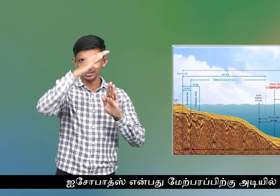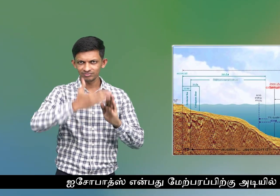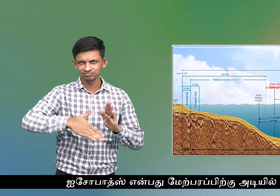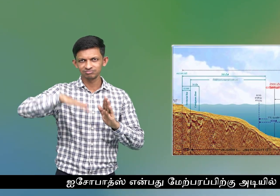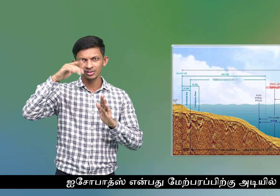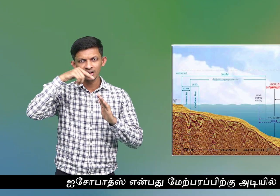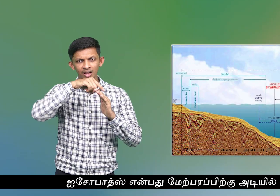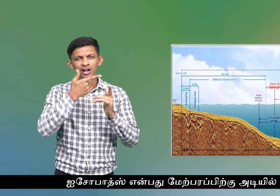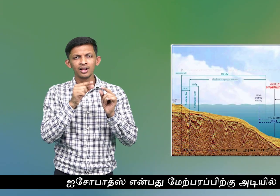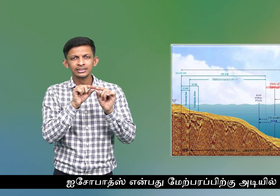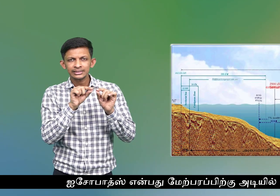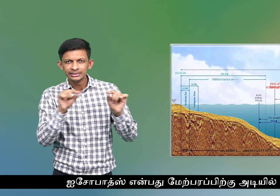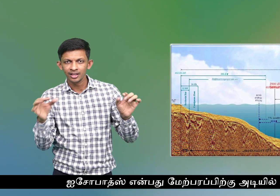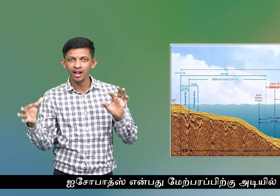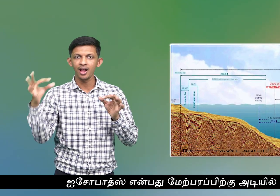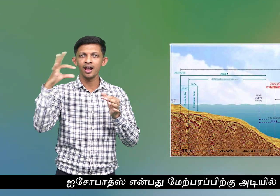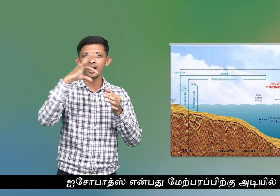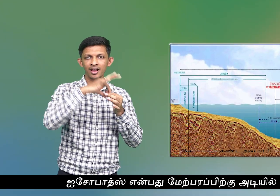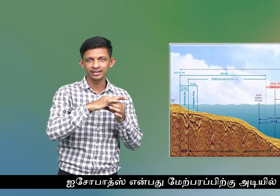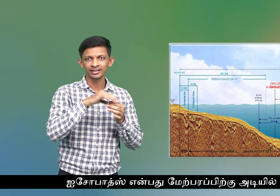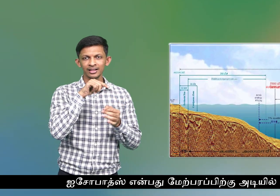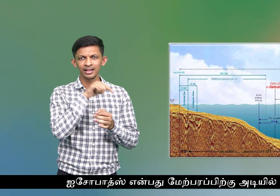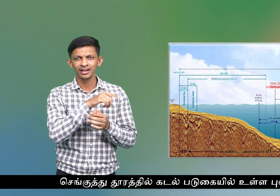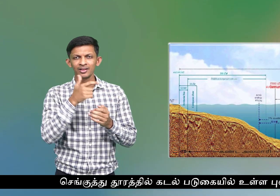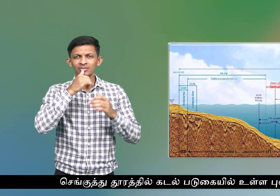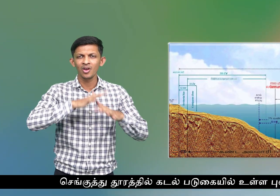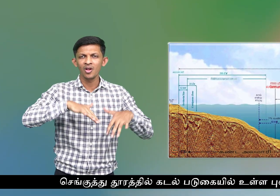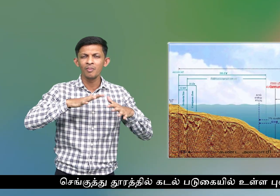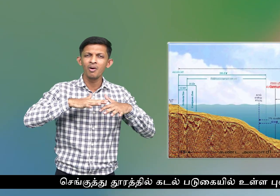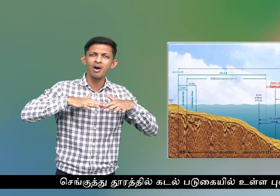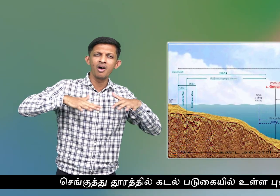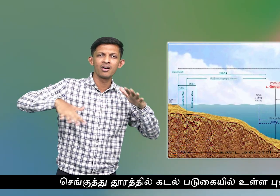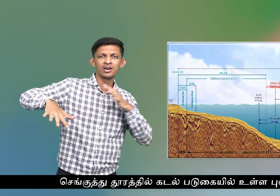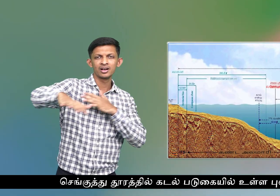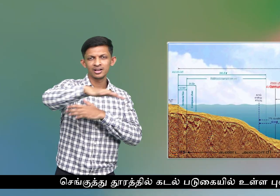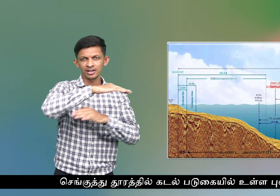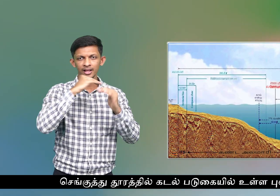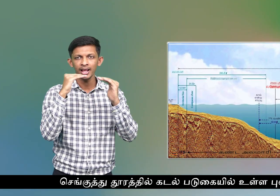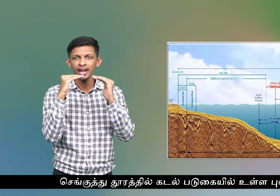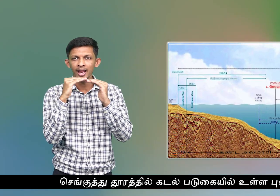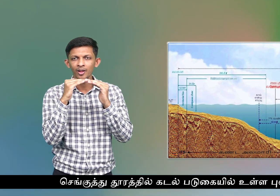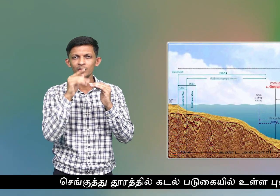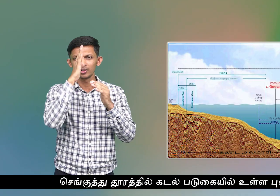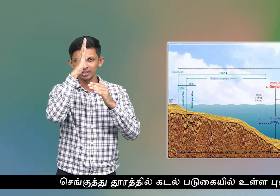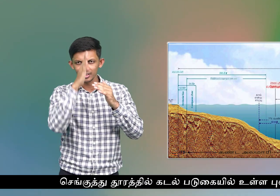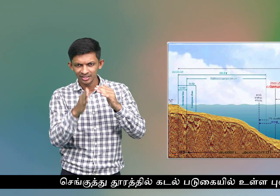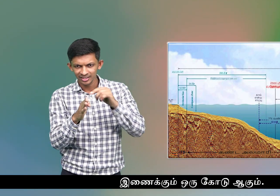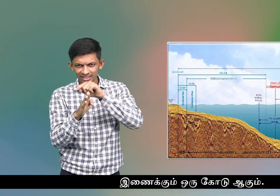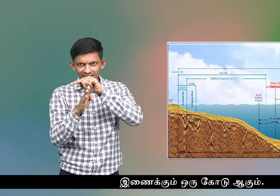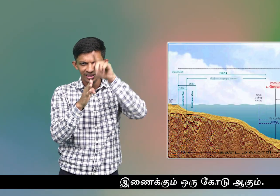ஐசோபாட்ஸ் என்பது மேற்பரப்பிற்கு அடியில் சமமான செங்குத்து தூரத்தில் கடல் படுகையில் உள்ள புள்ளிகளை இணைக்கும் ஒரு